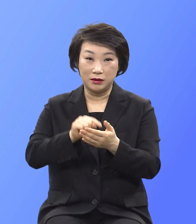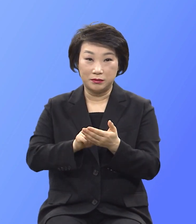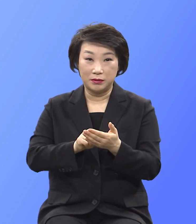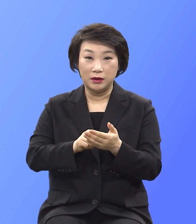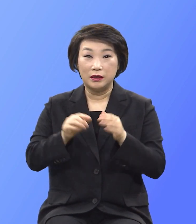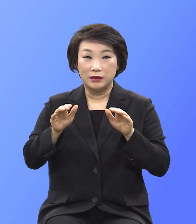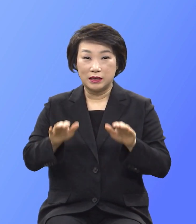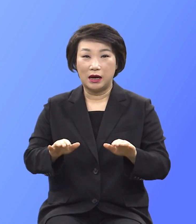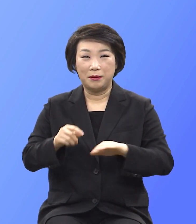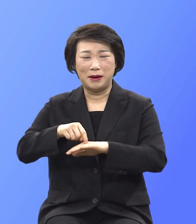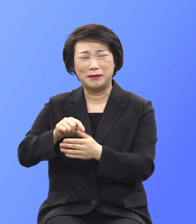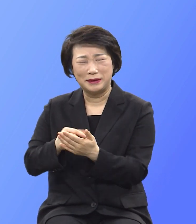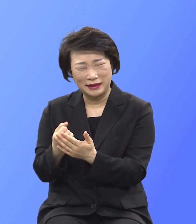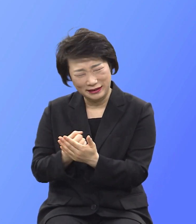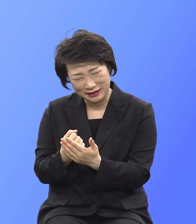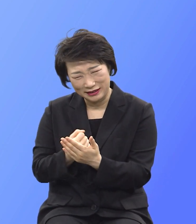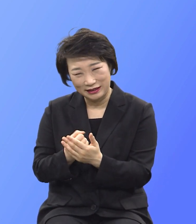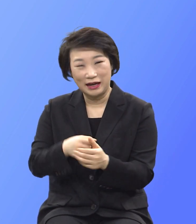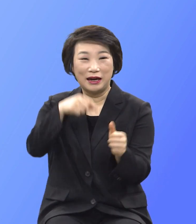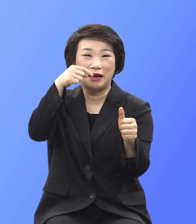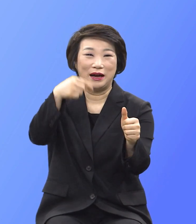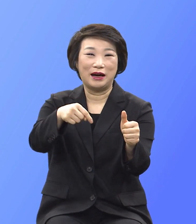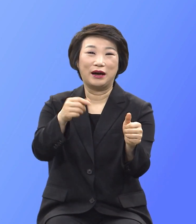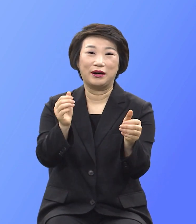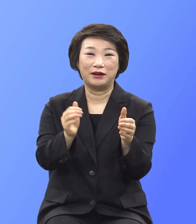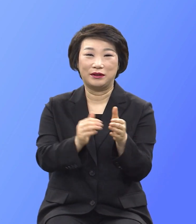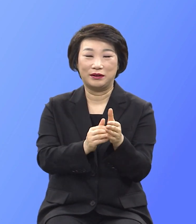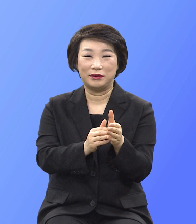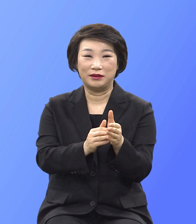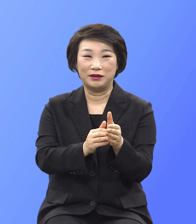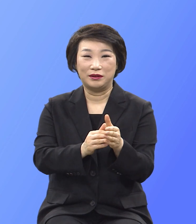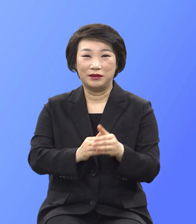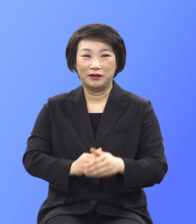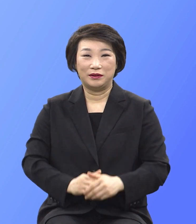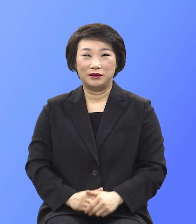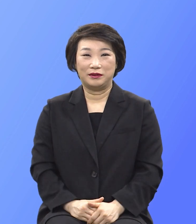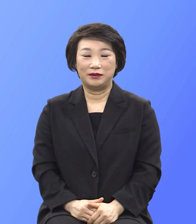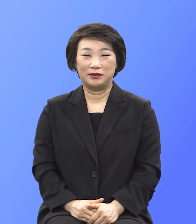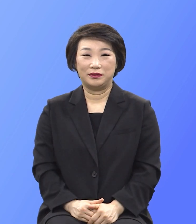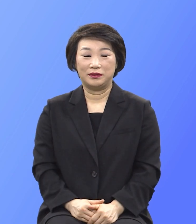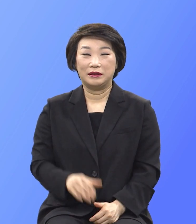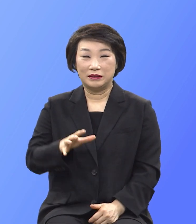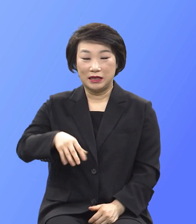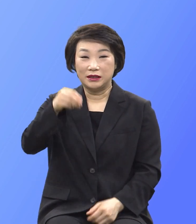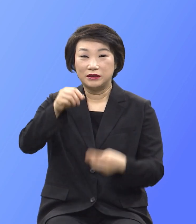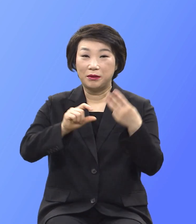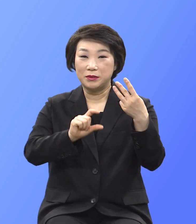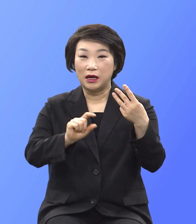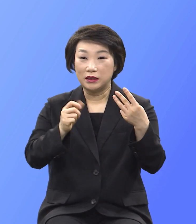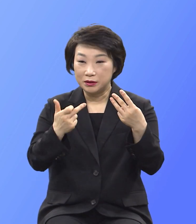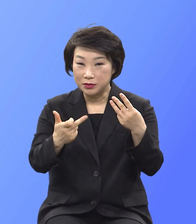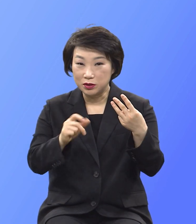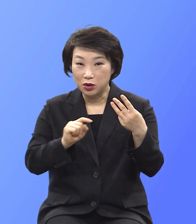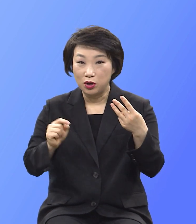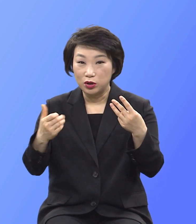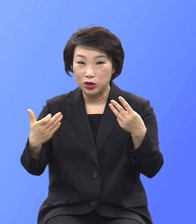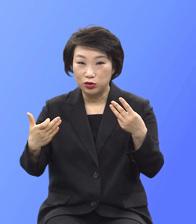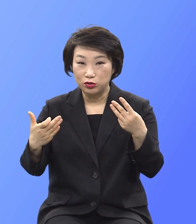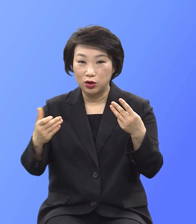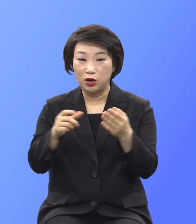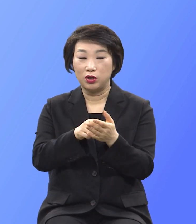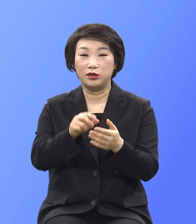마음으로 애타게 가르쳐 주었으나 창세기 3장 17절로